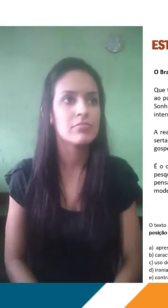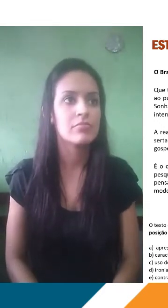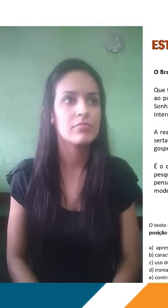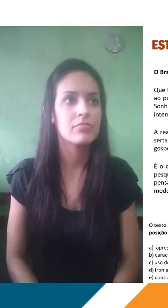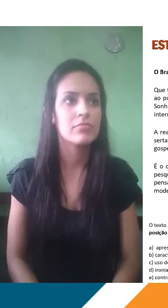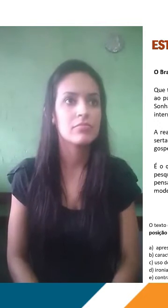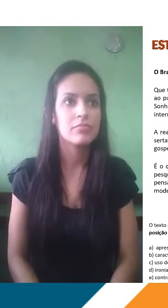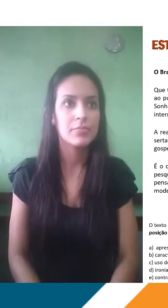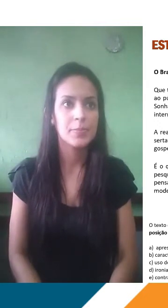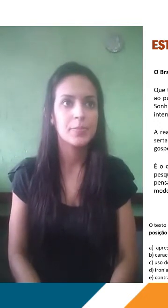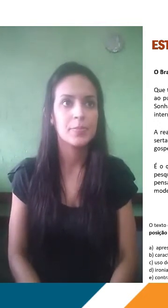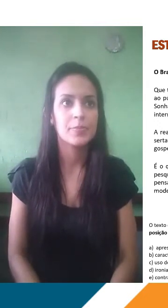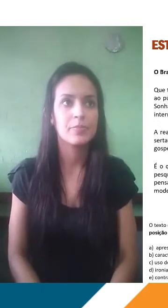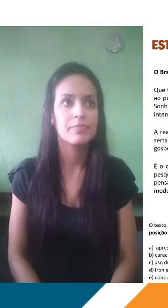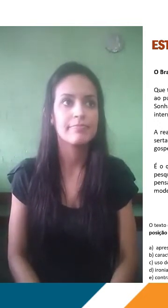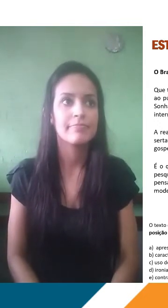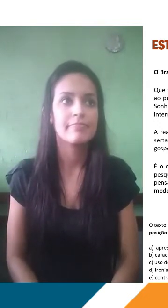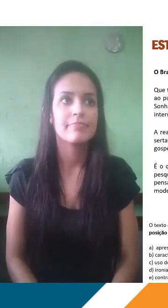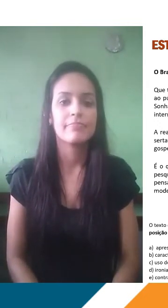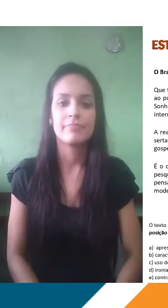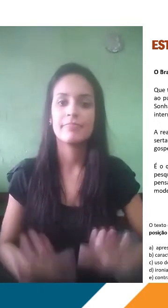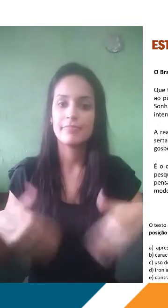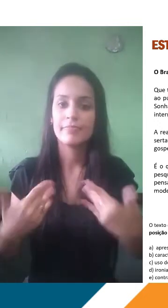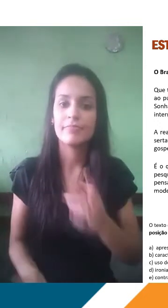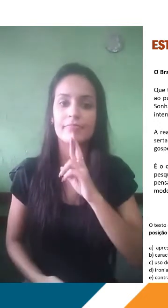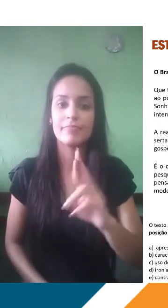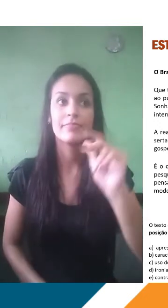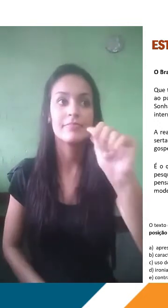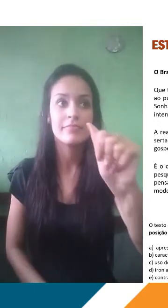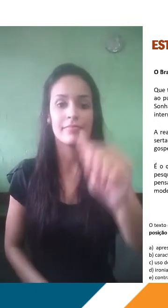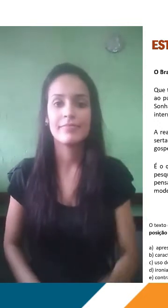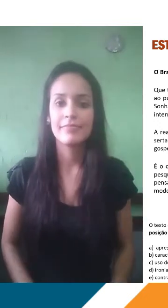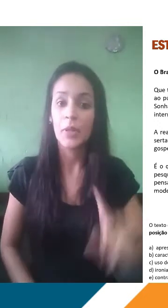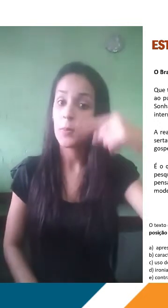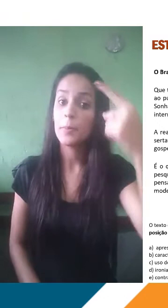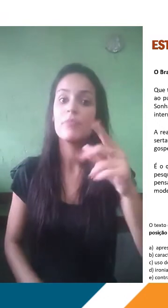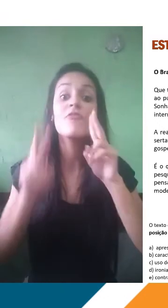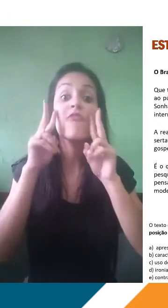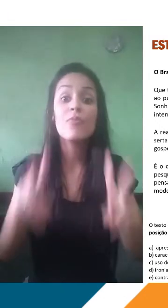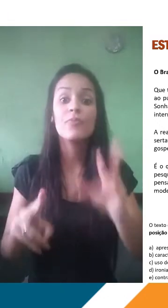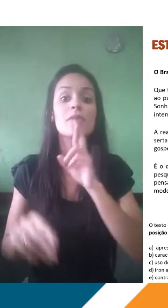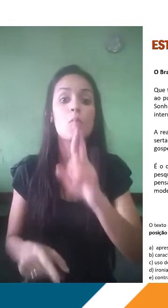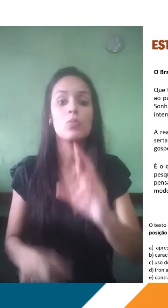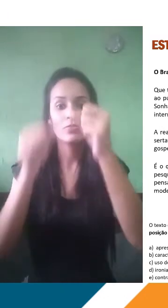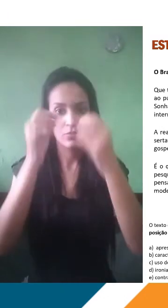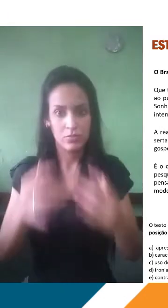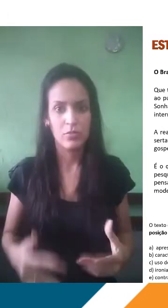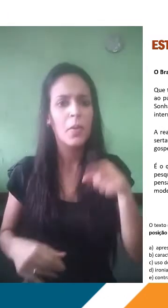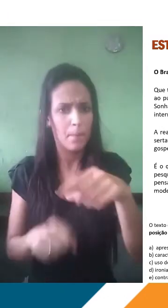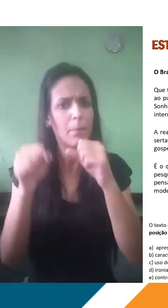devemos descartar a letra E A seguir, temos um slide com um gabarito comentado por escrito